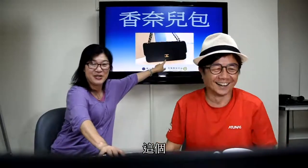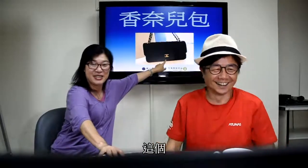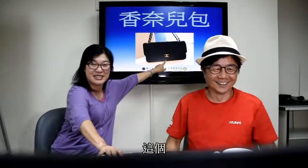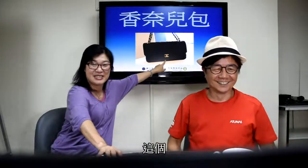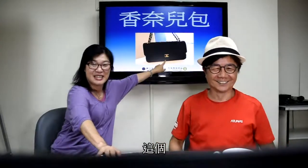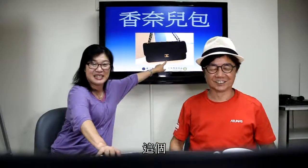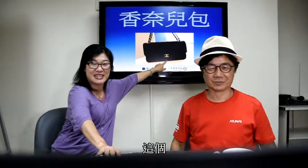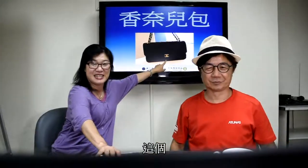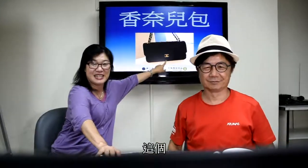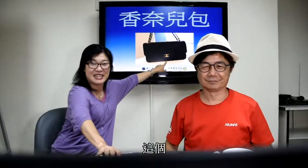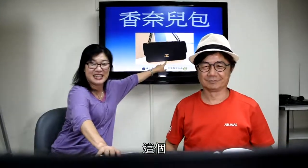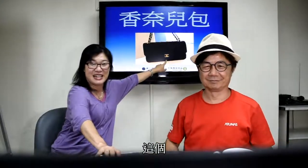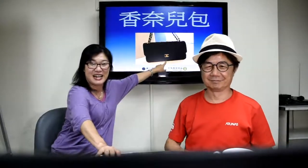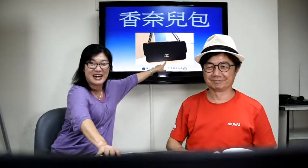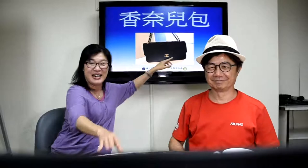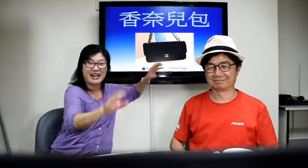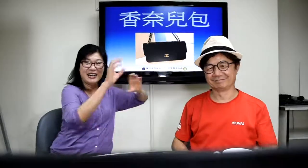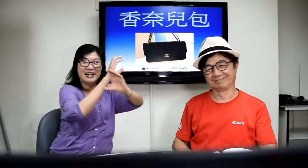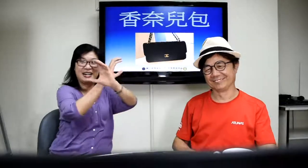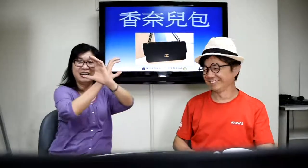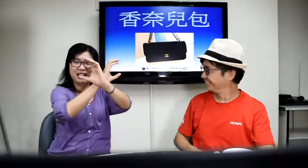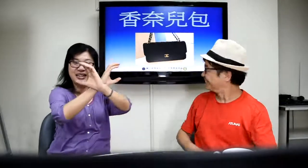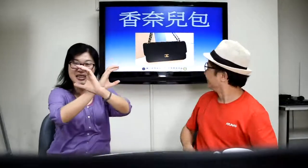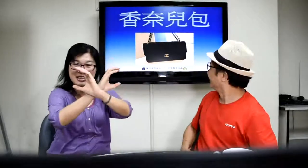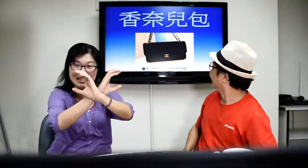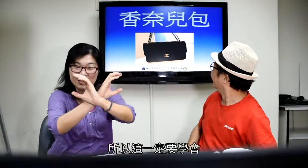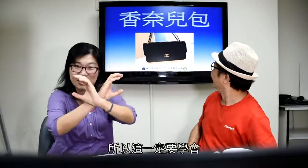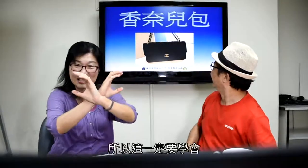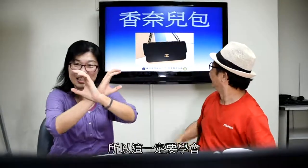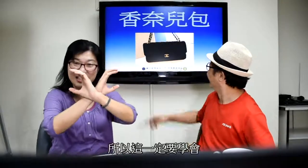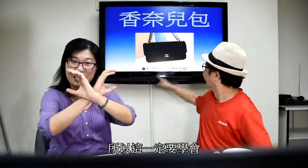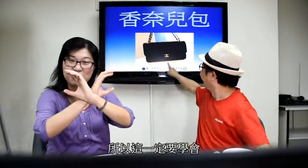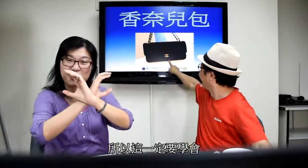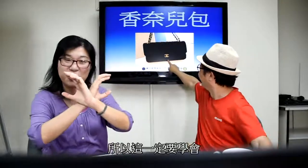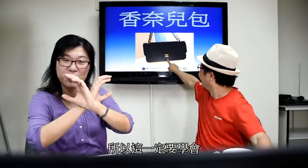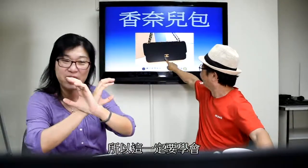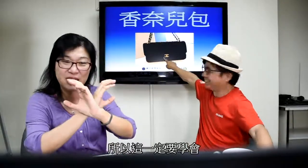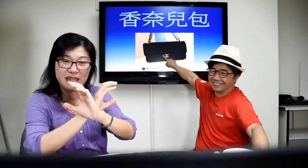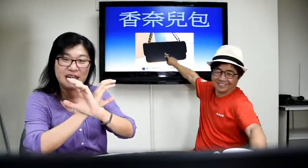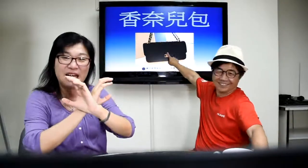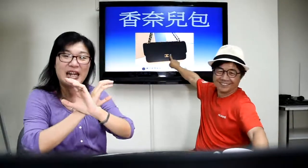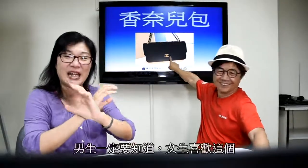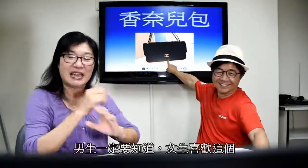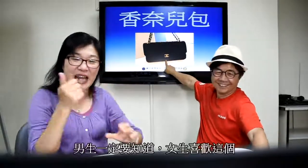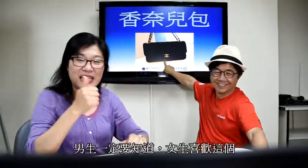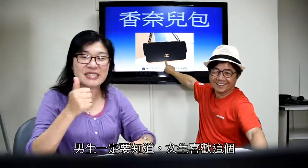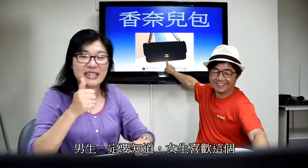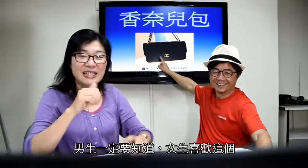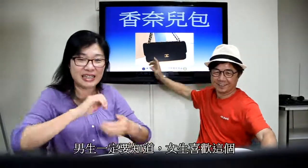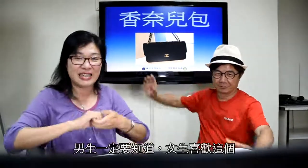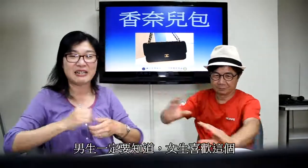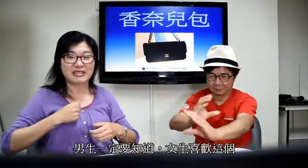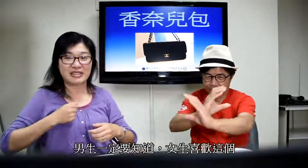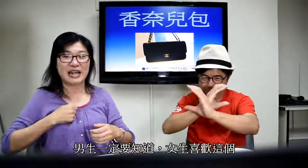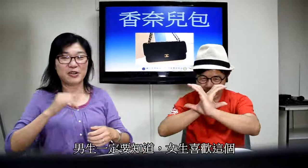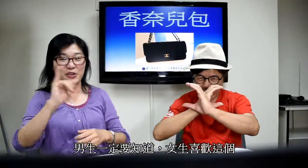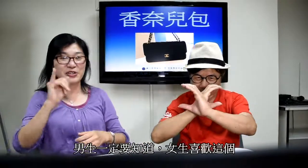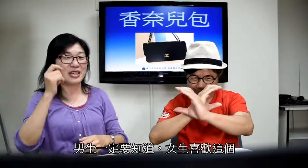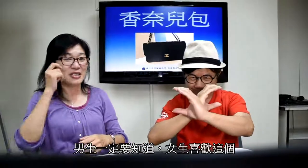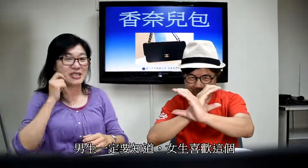字啊，这个，哦，所以这一定要学会，男生一定要知道女生喜欢